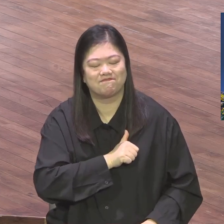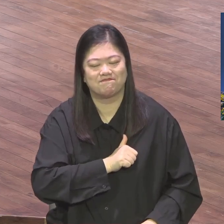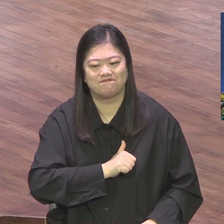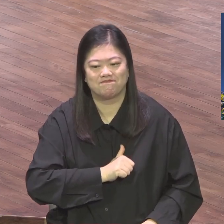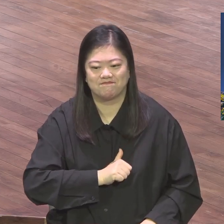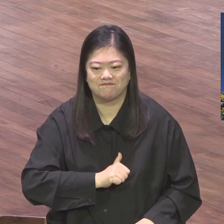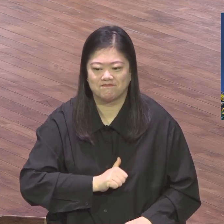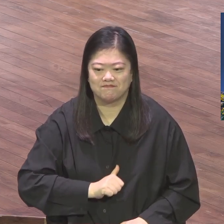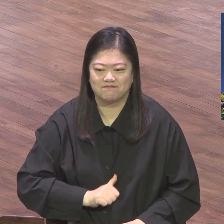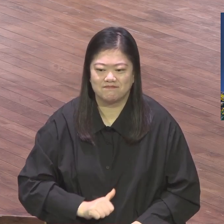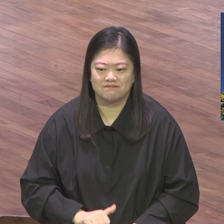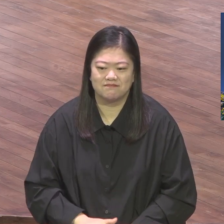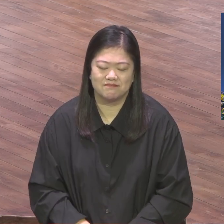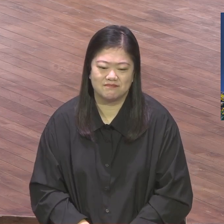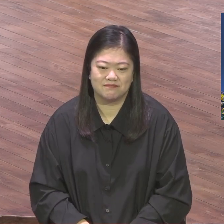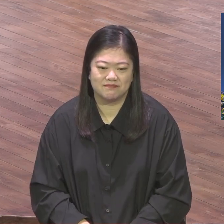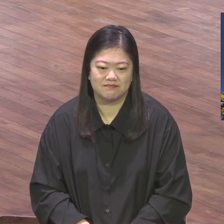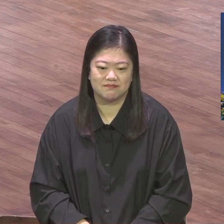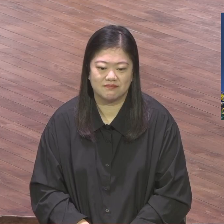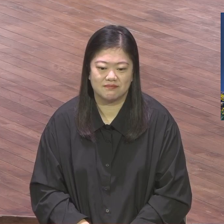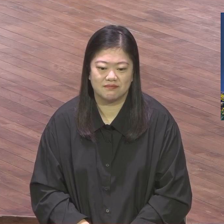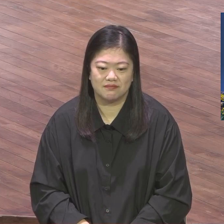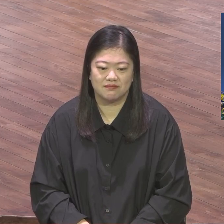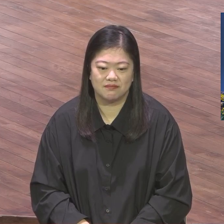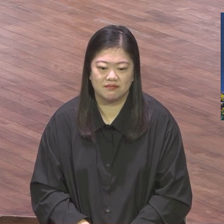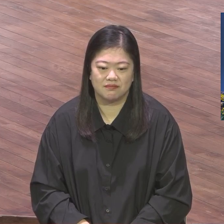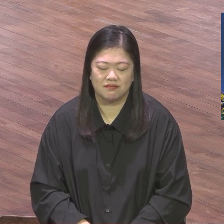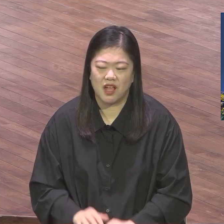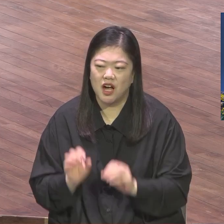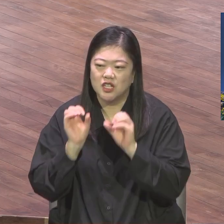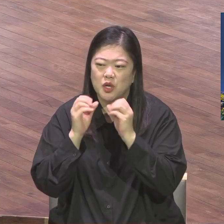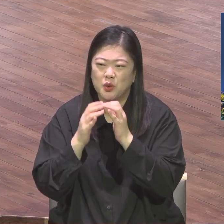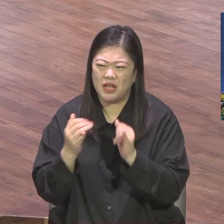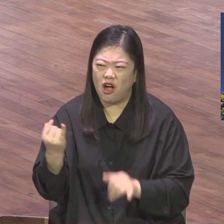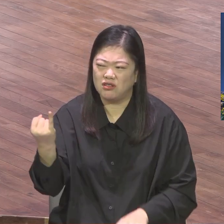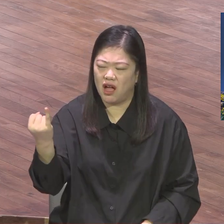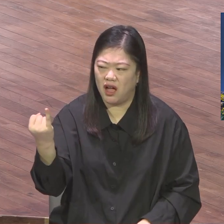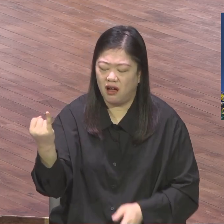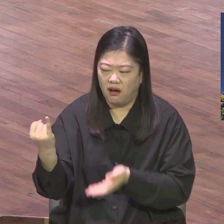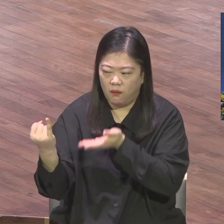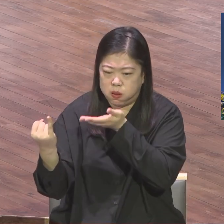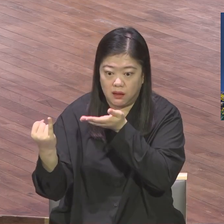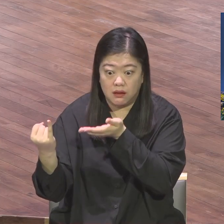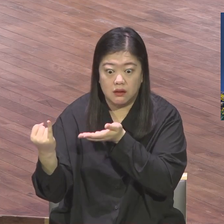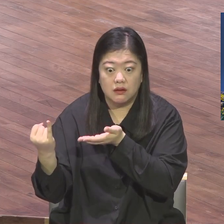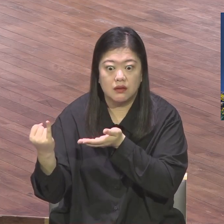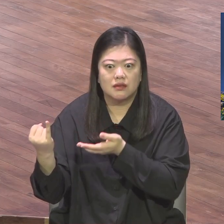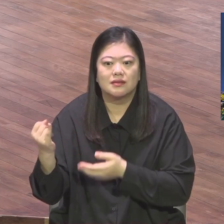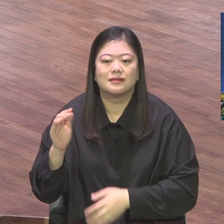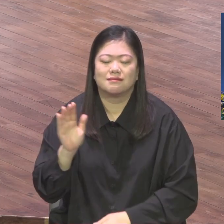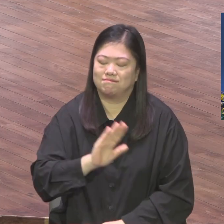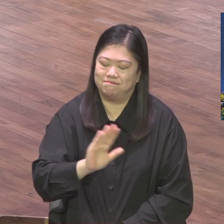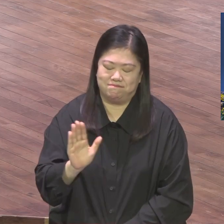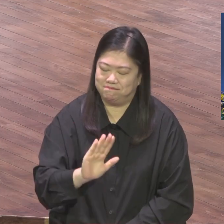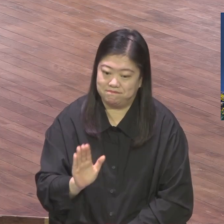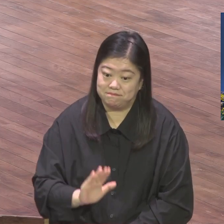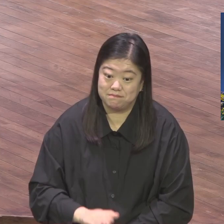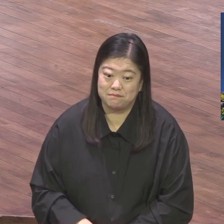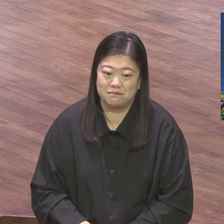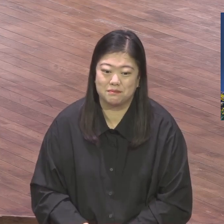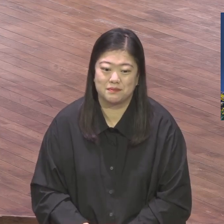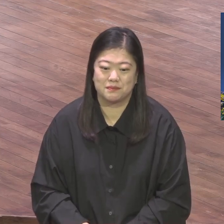아무 힘 없는 여전도사라고 그렇게 전도 교육자가 말하는데도 협조 안 하고 반해되지